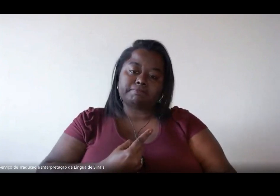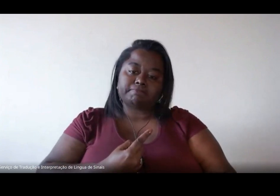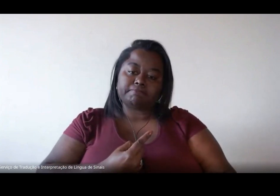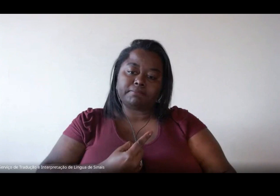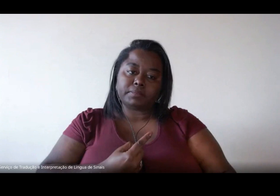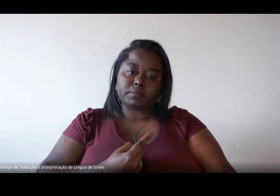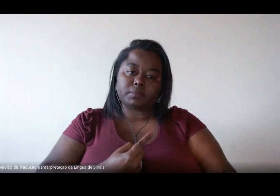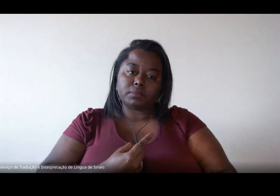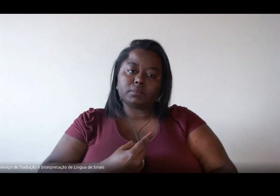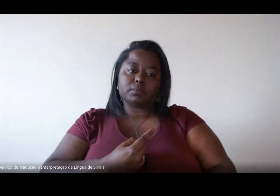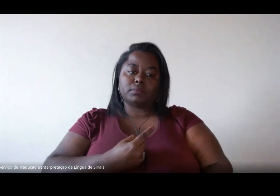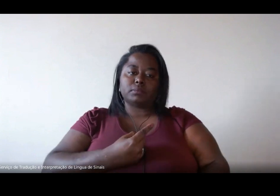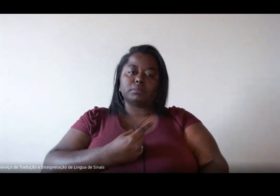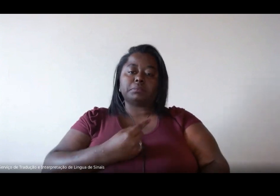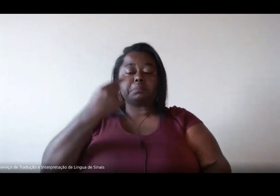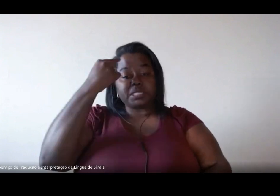gente